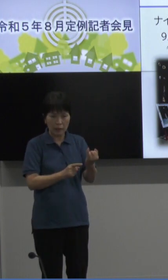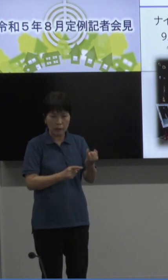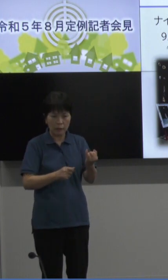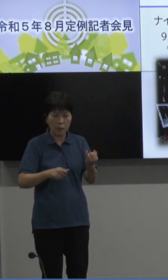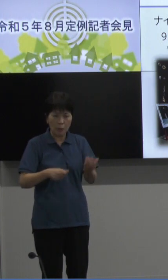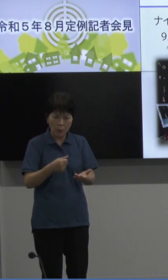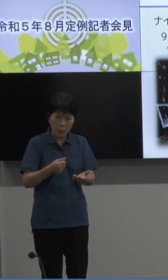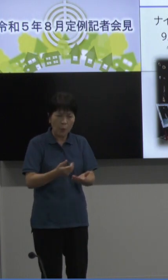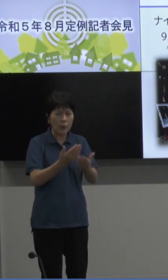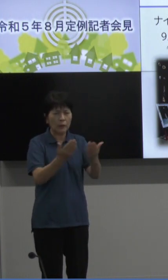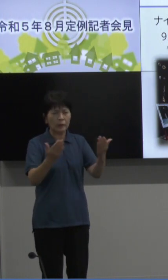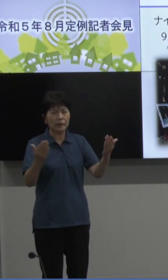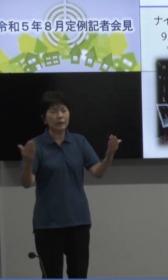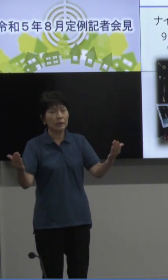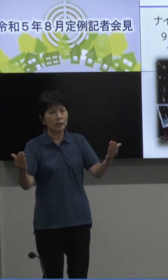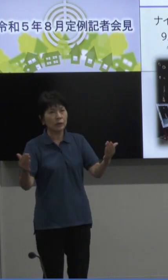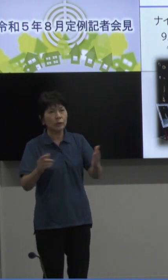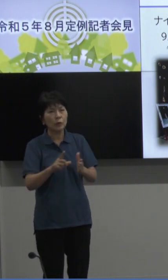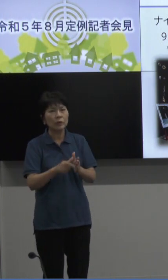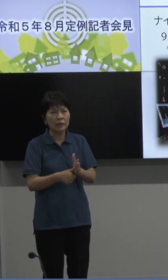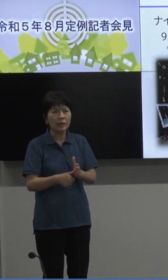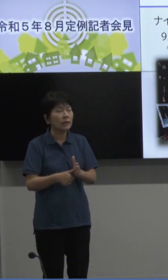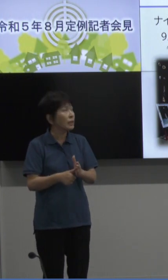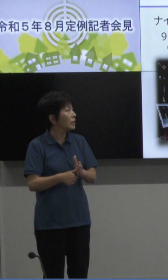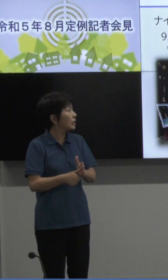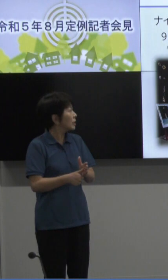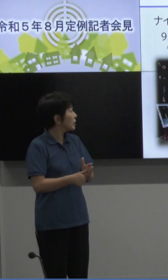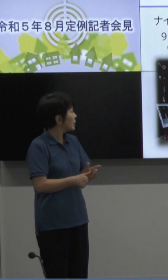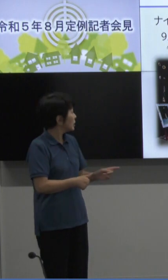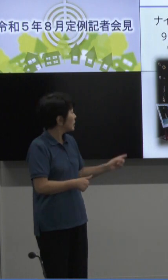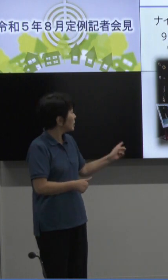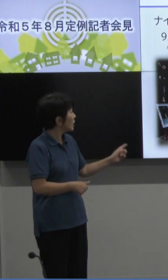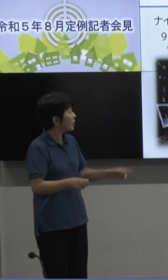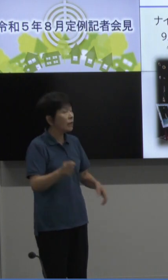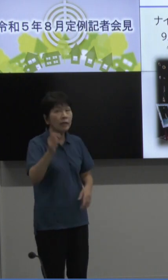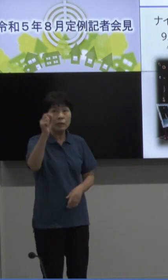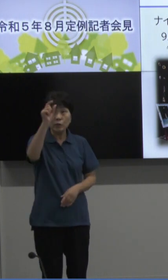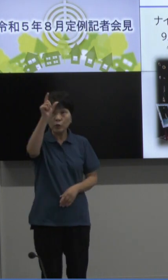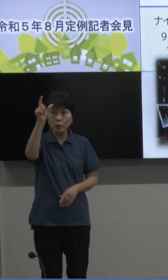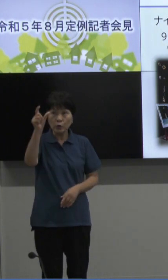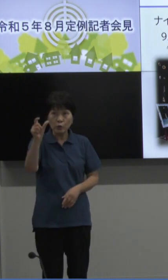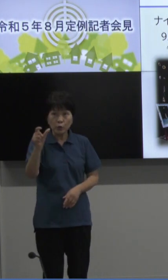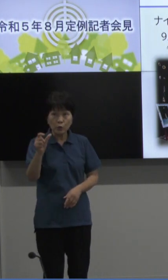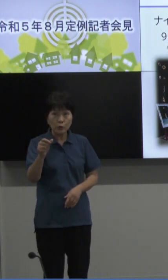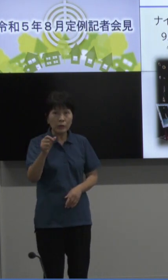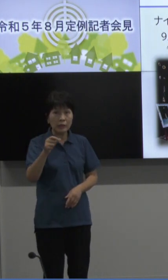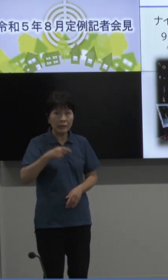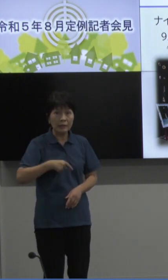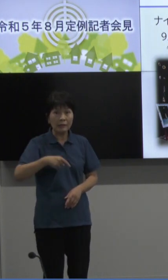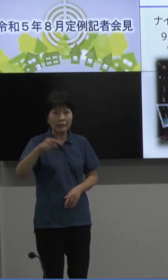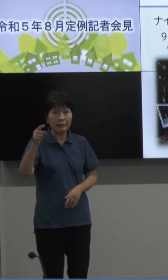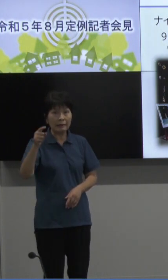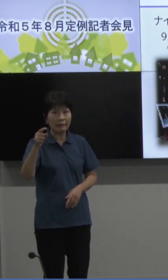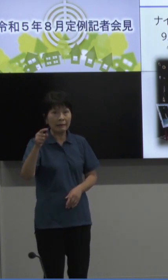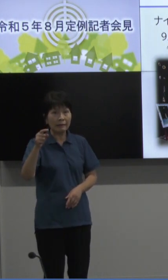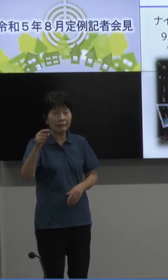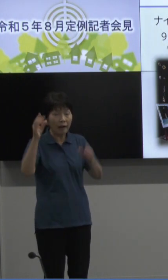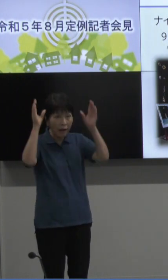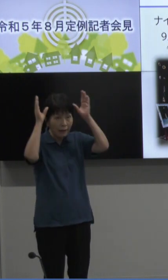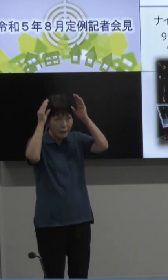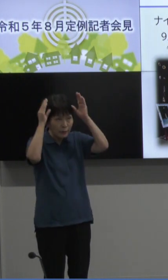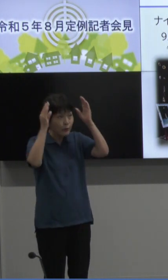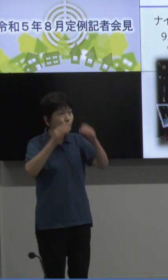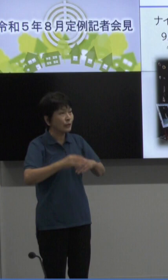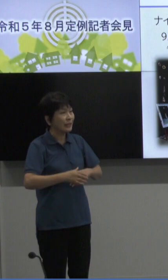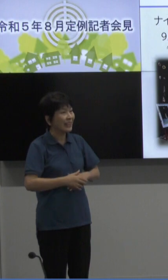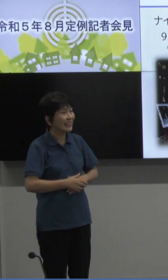展示するにあたってはですね、夜、これは月に行った犬なんですね、舐めない